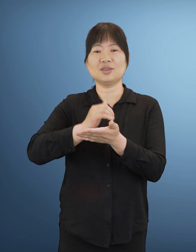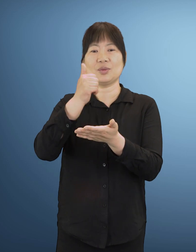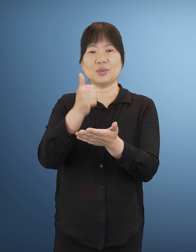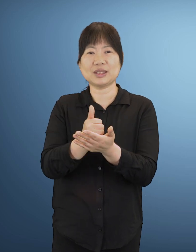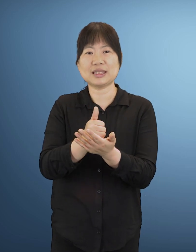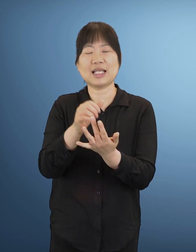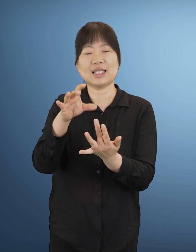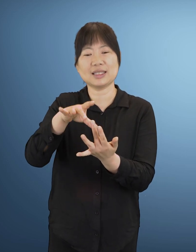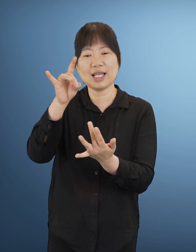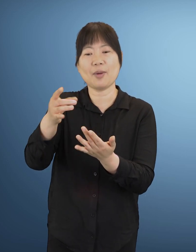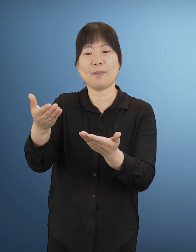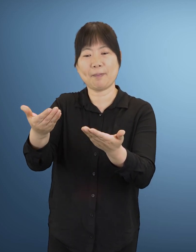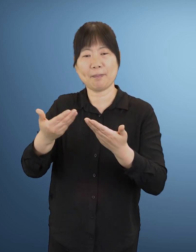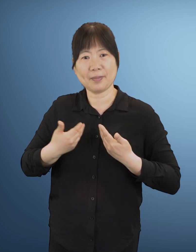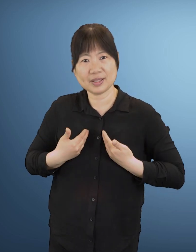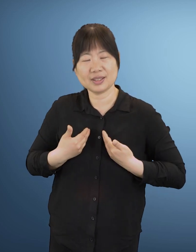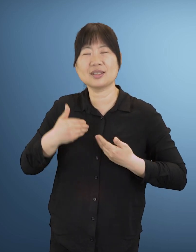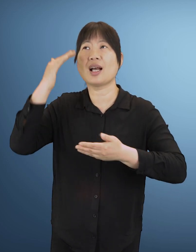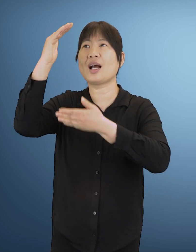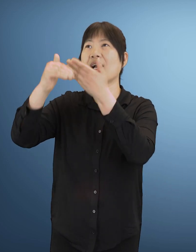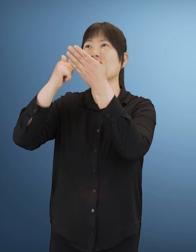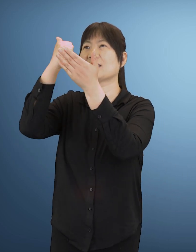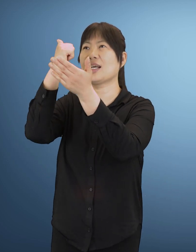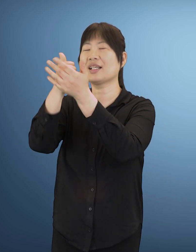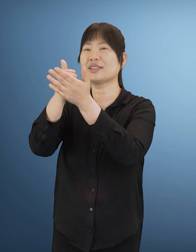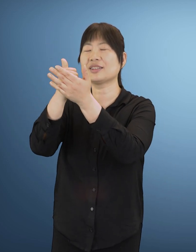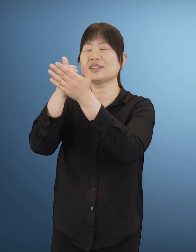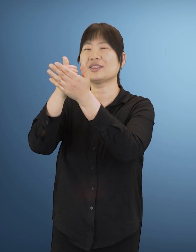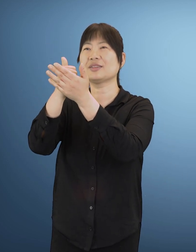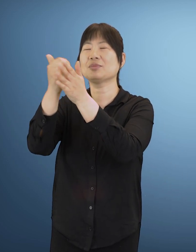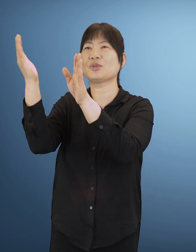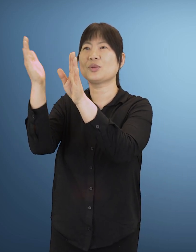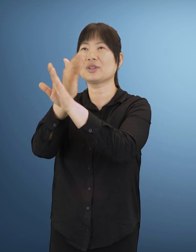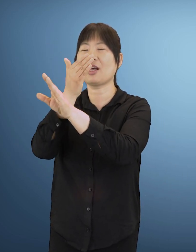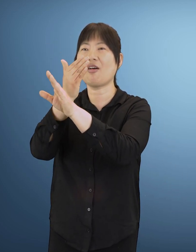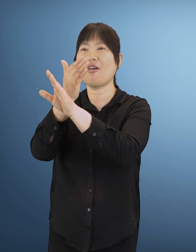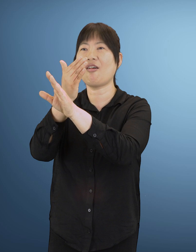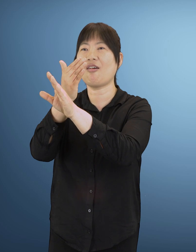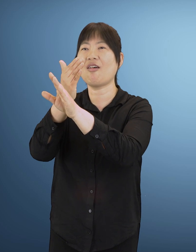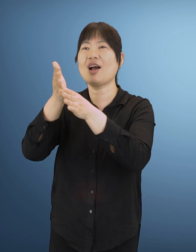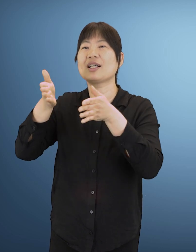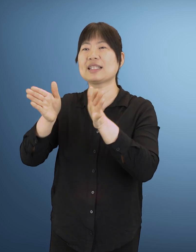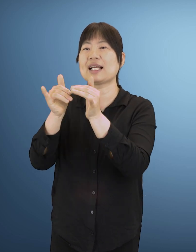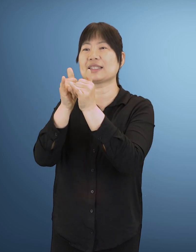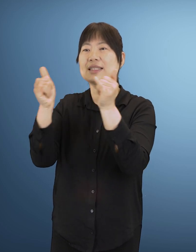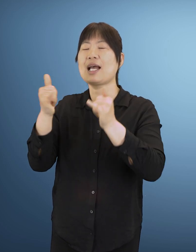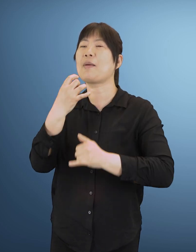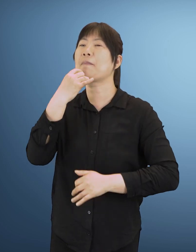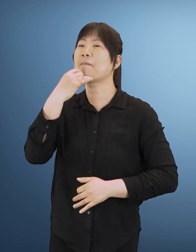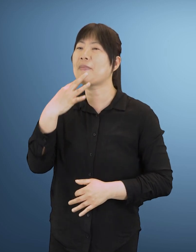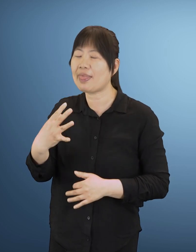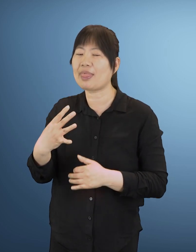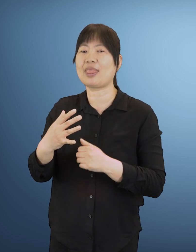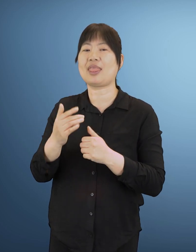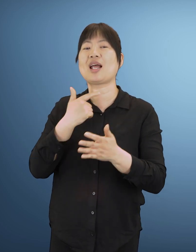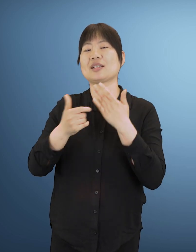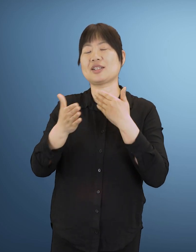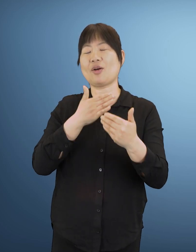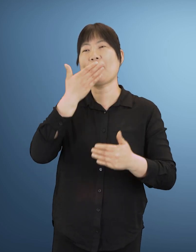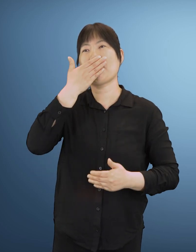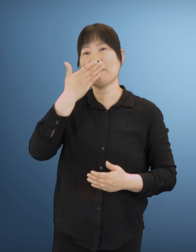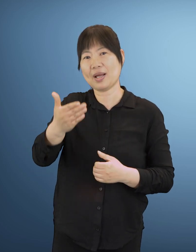그리스도의 택정함을 입은 하나님의 위로부터 난 자들에게만이 경험할